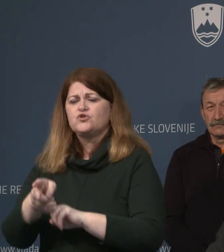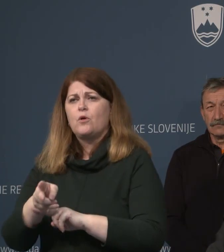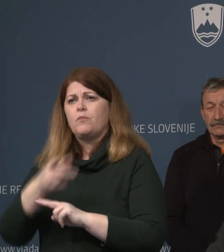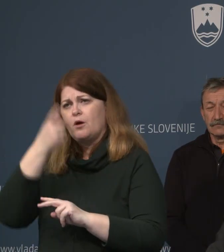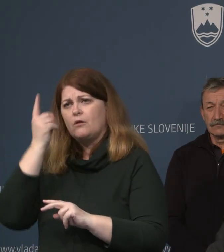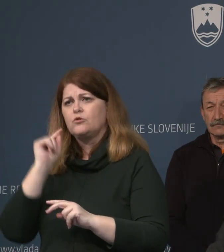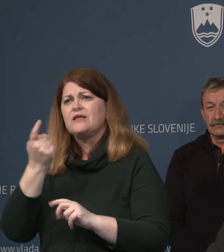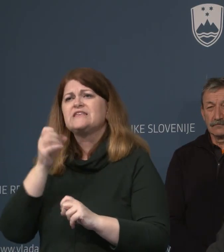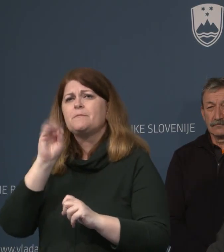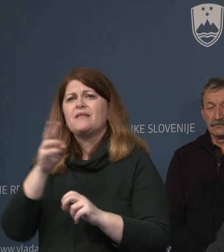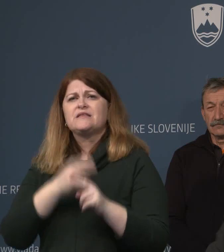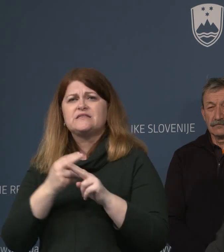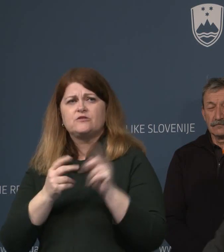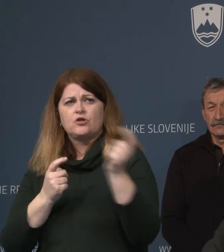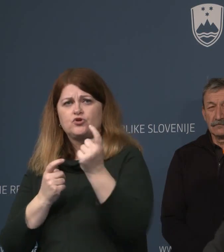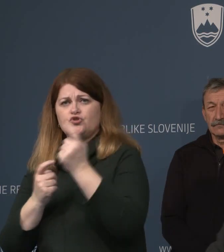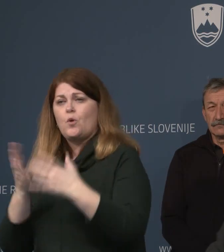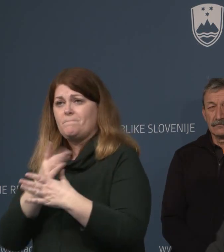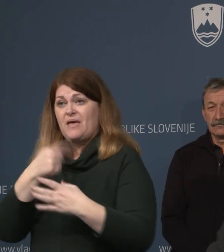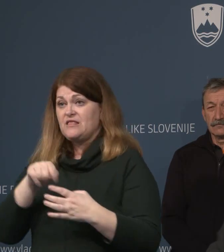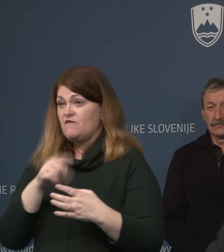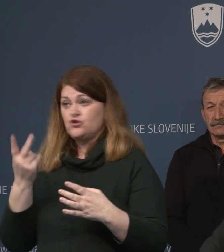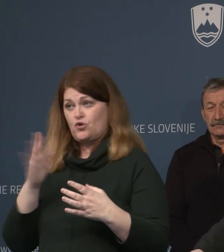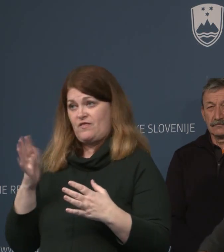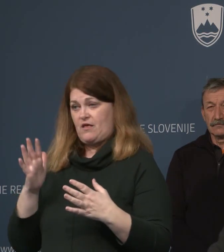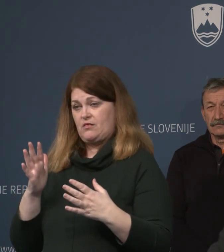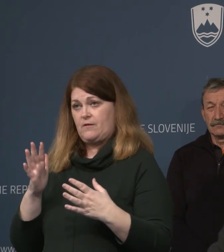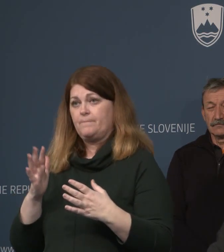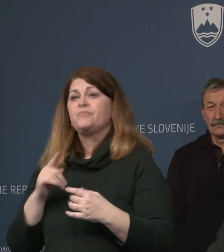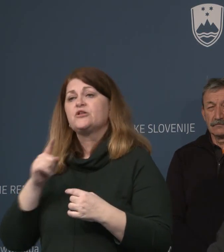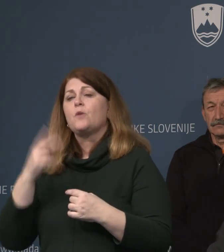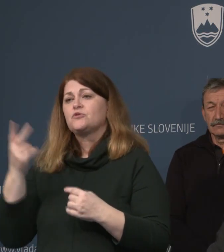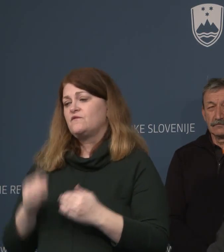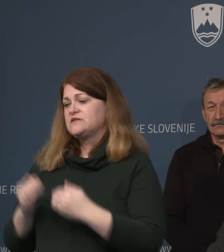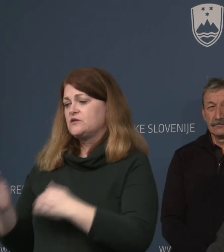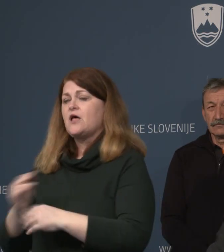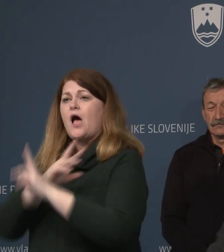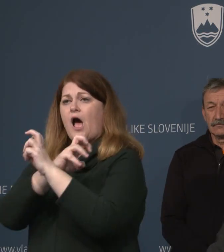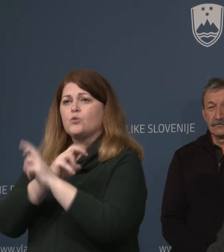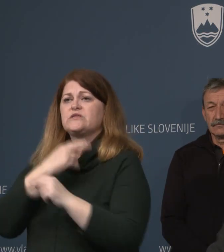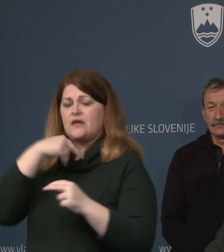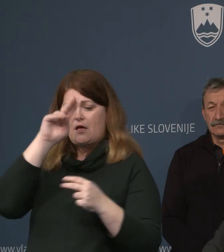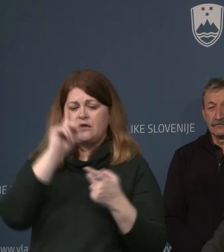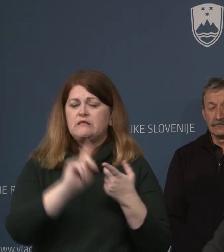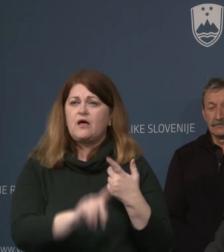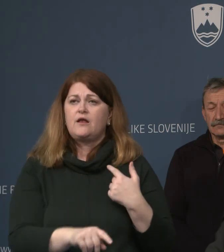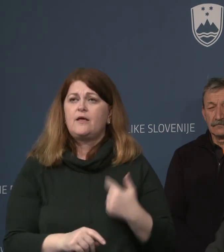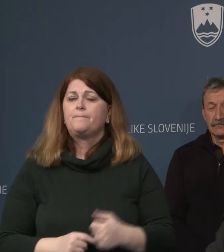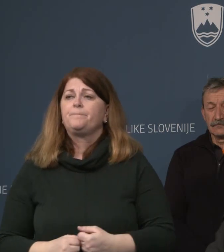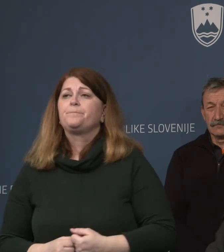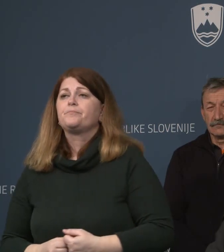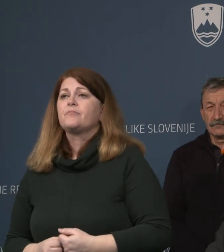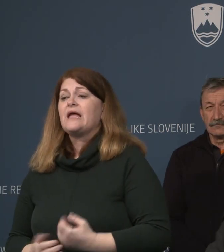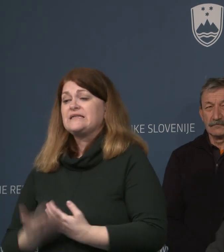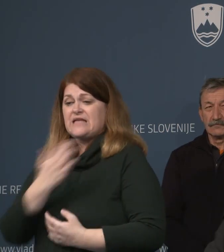iz 15 rizičnih držav, med njimi ni Slovenije. Sta pa slovenski sosedi, Avstrija in Italija. Potem